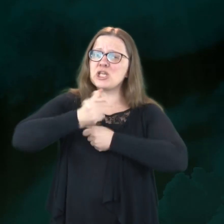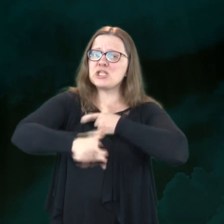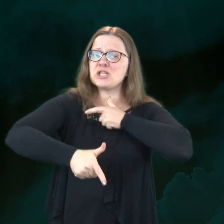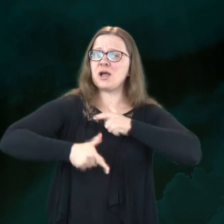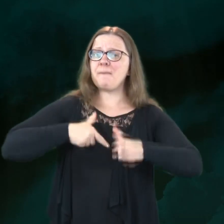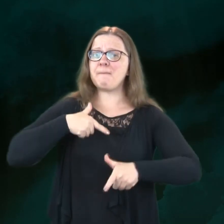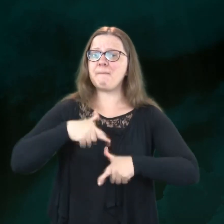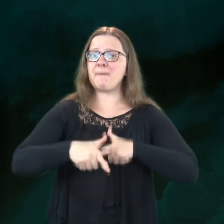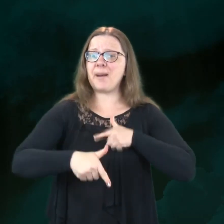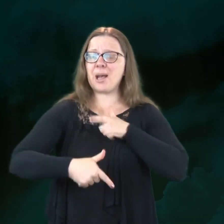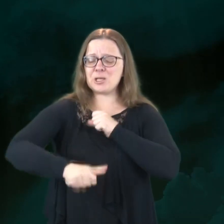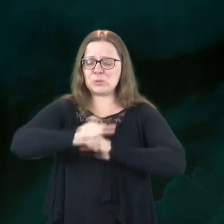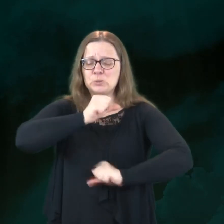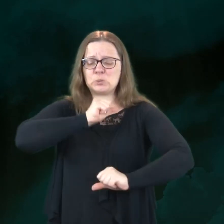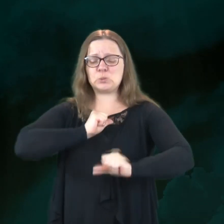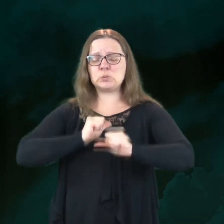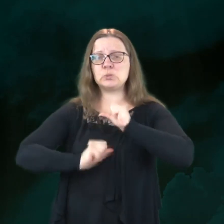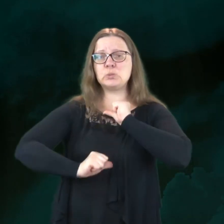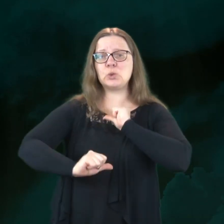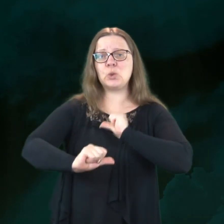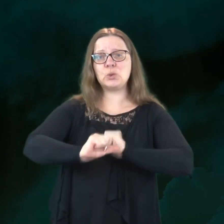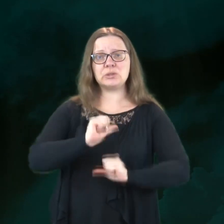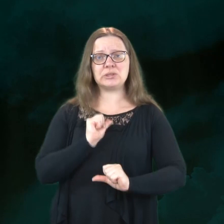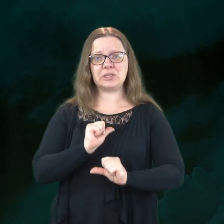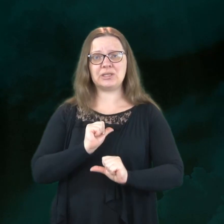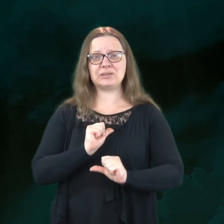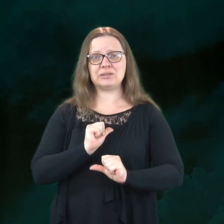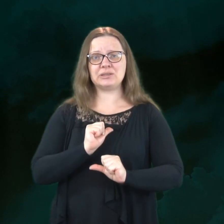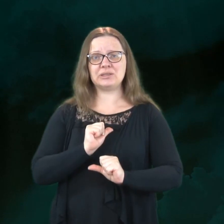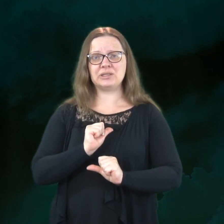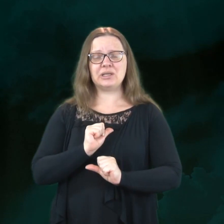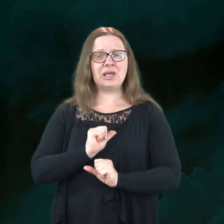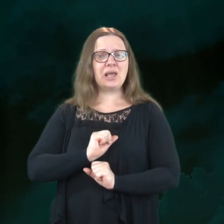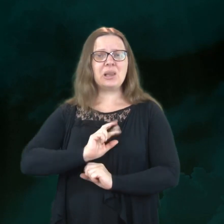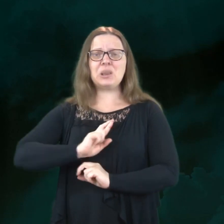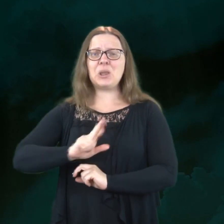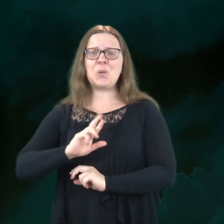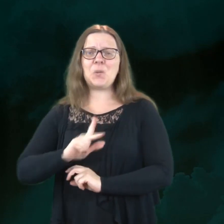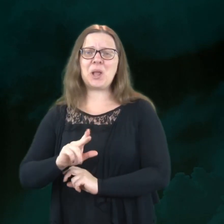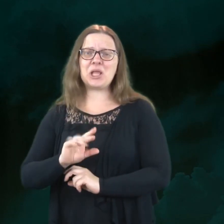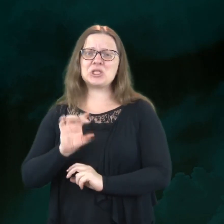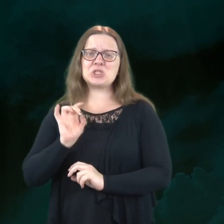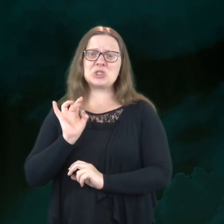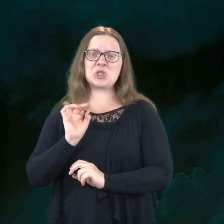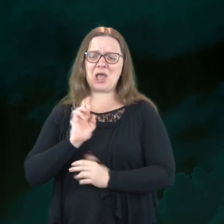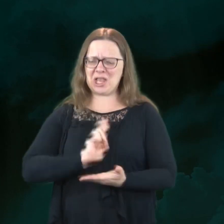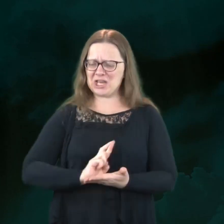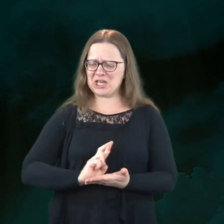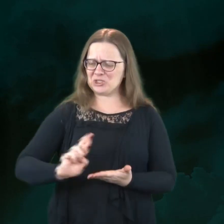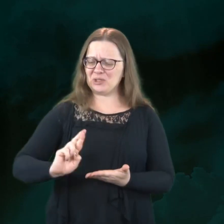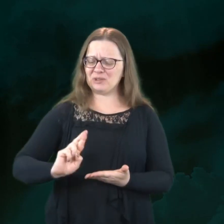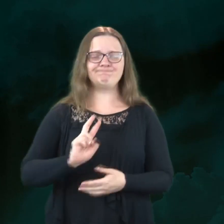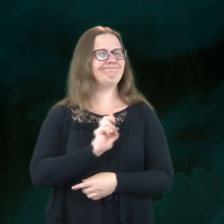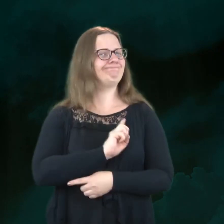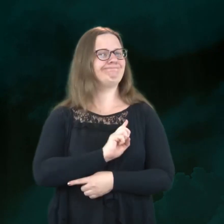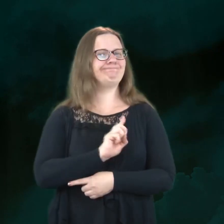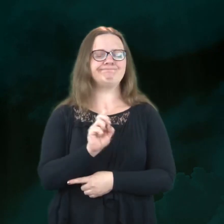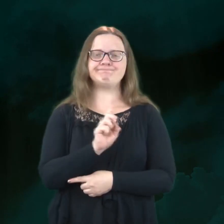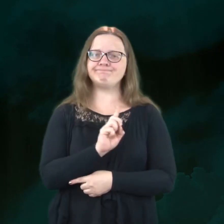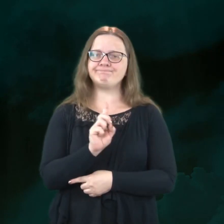Essa fé não é meramente cartão de entrada para uma religião. Essa fé,